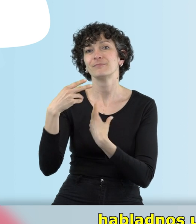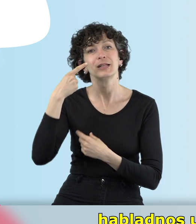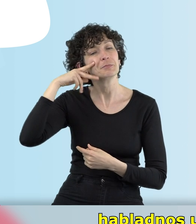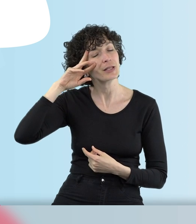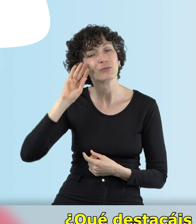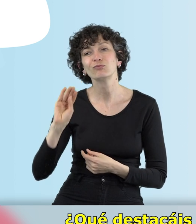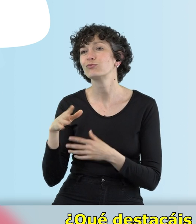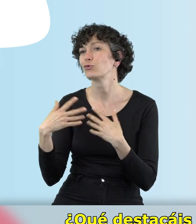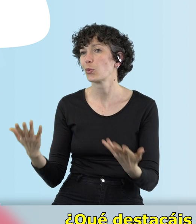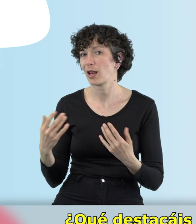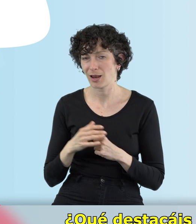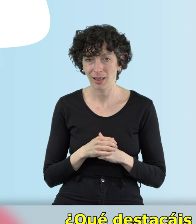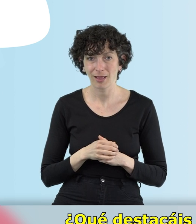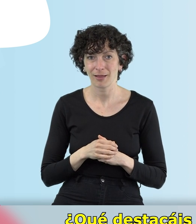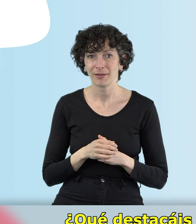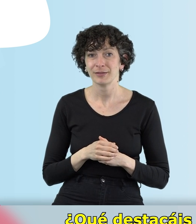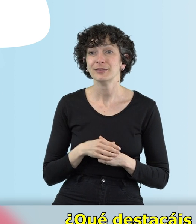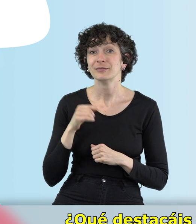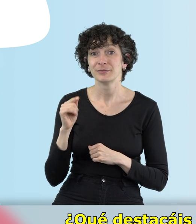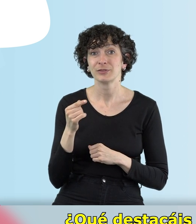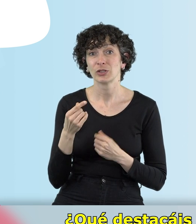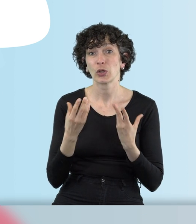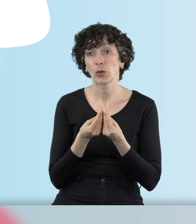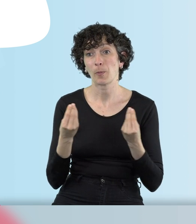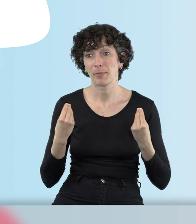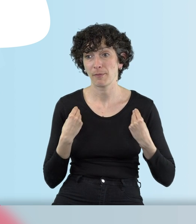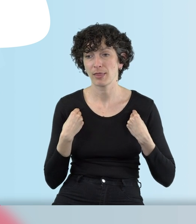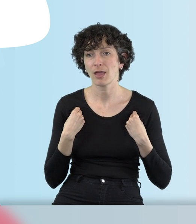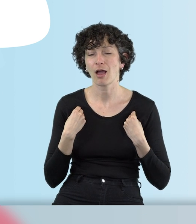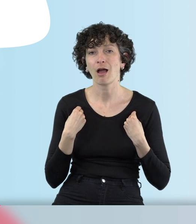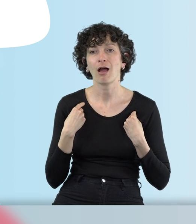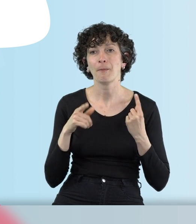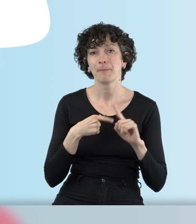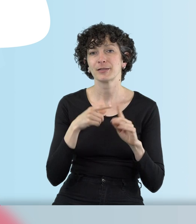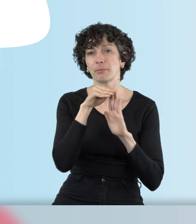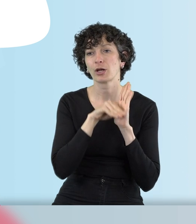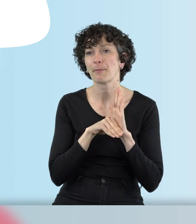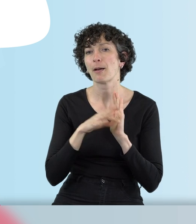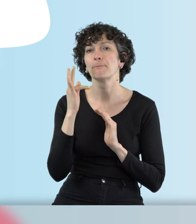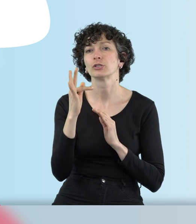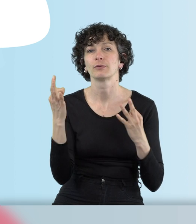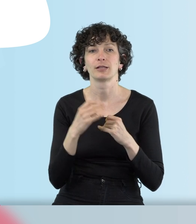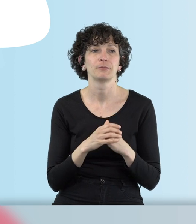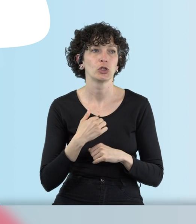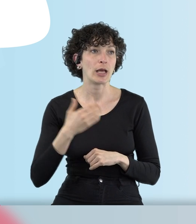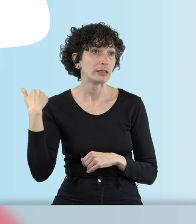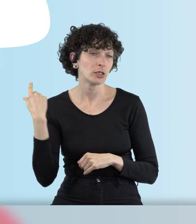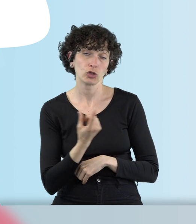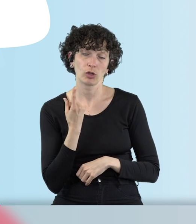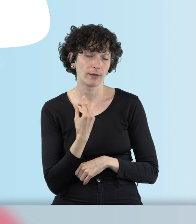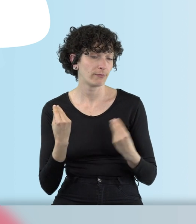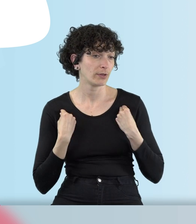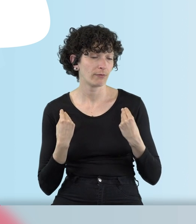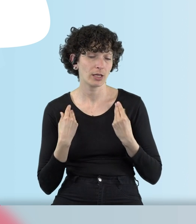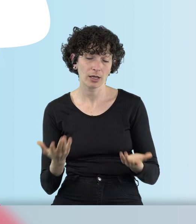vuestra experiencia. ¿Qué destacáis de positivo de esta convivencia y, en general, de estos programas? Yo vivía sola,